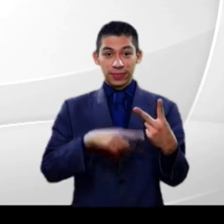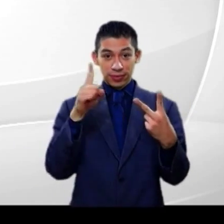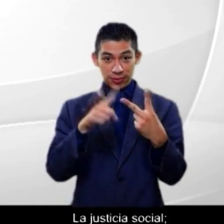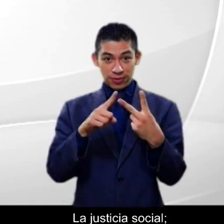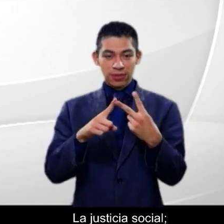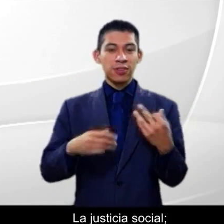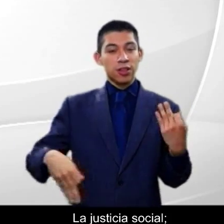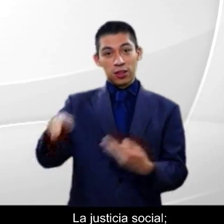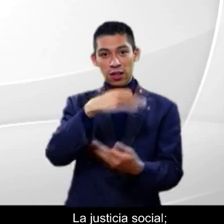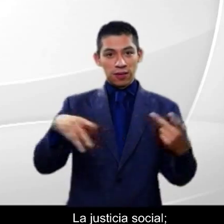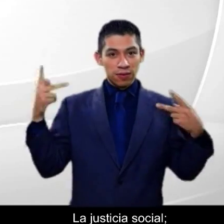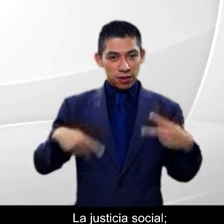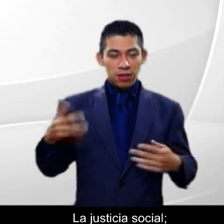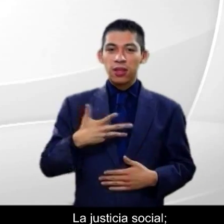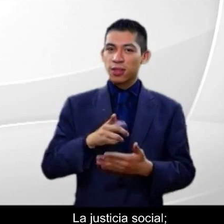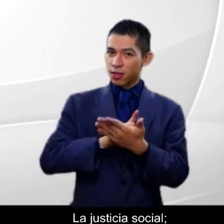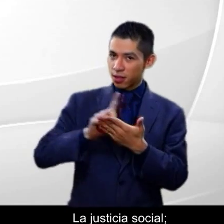2. La justicia social